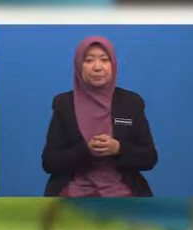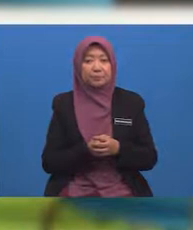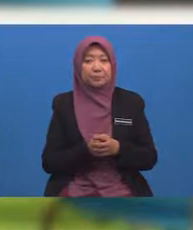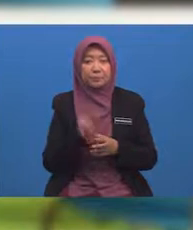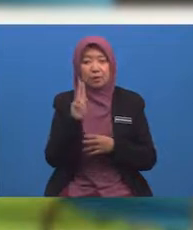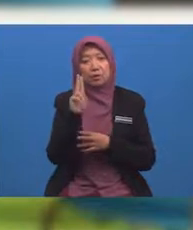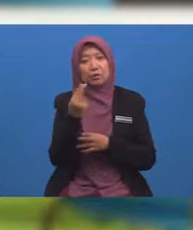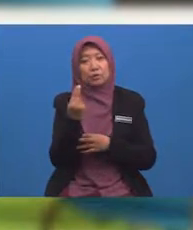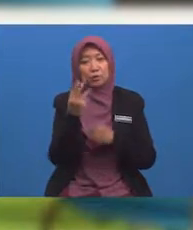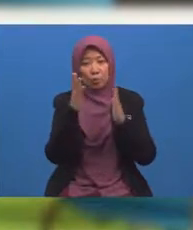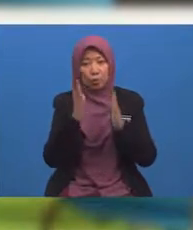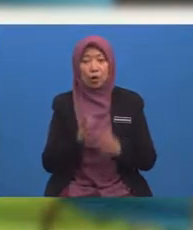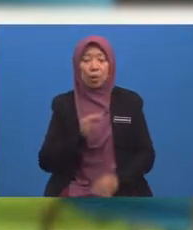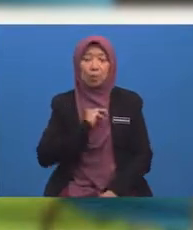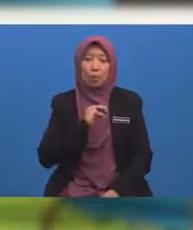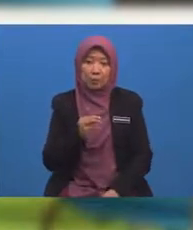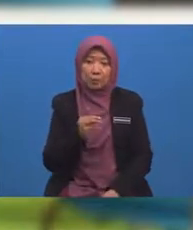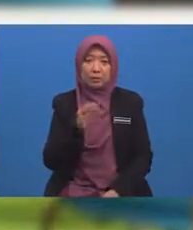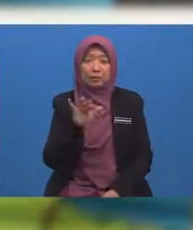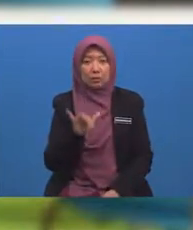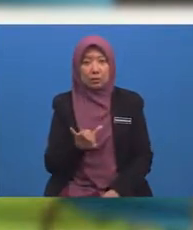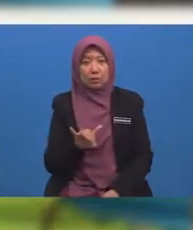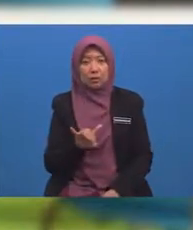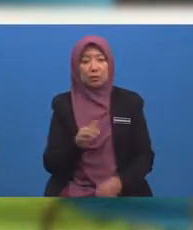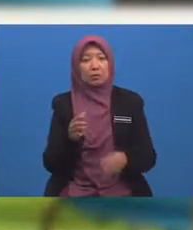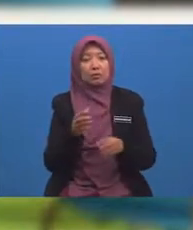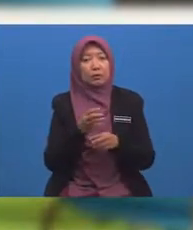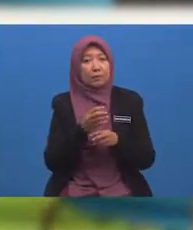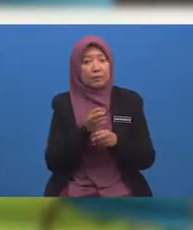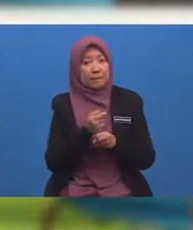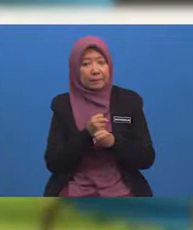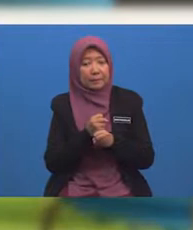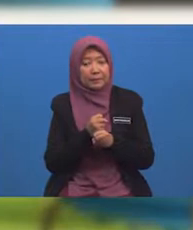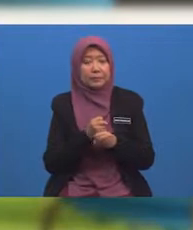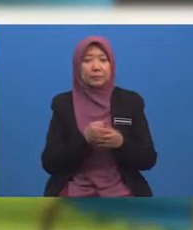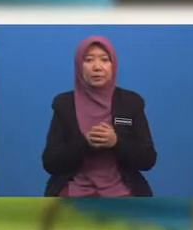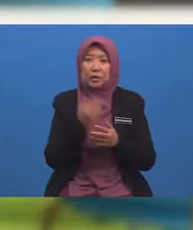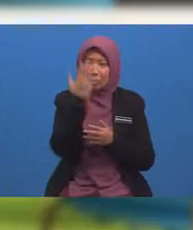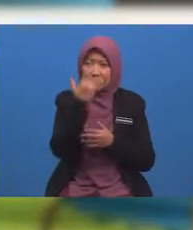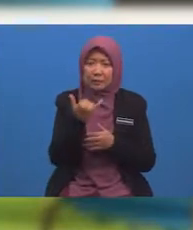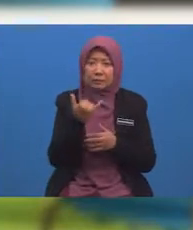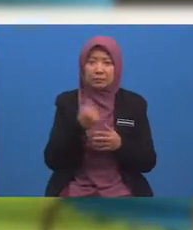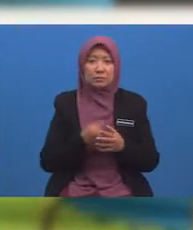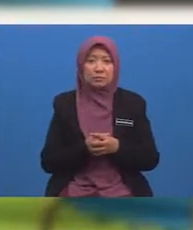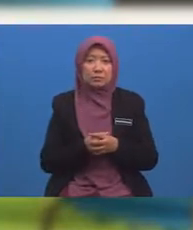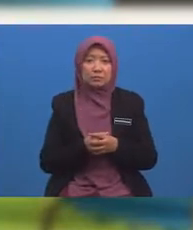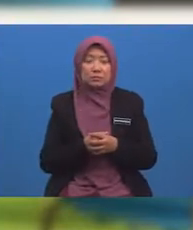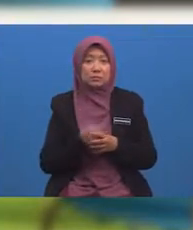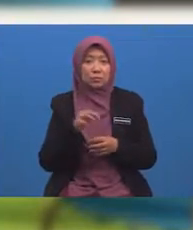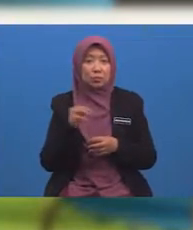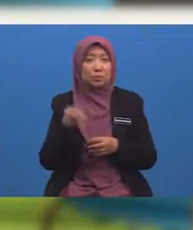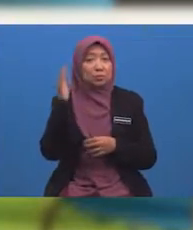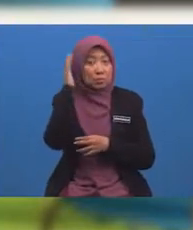Hanya orang mukmin sahaja yang mendapat Ar-Rahman Ar-Rahim. Kenapa ya? Murid-murid